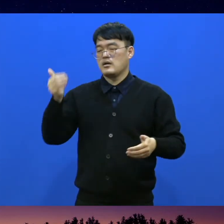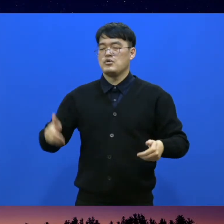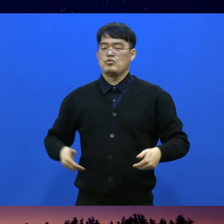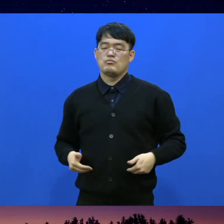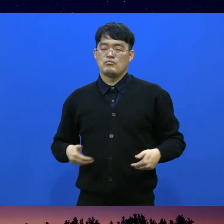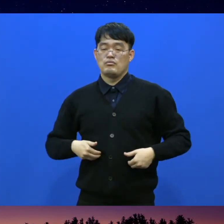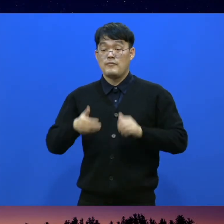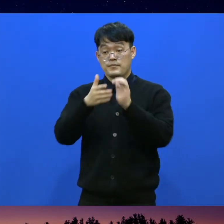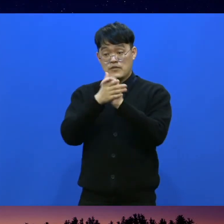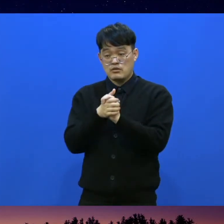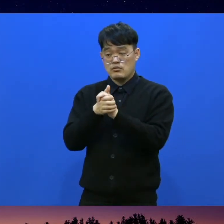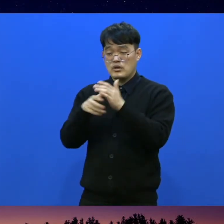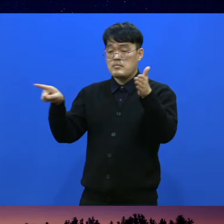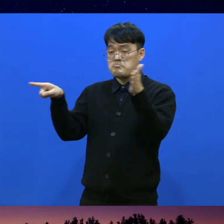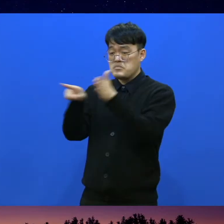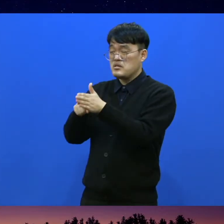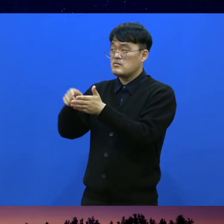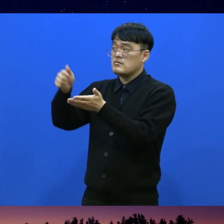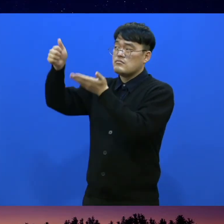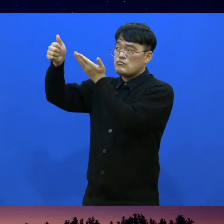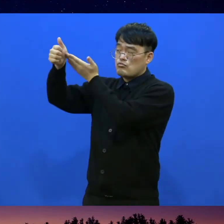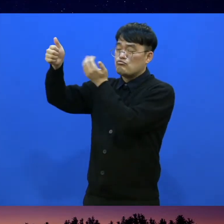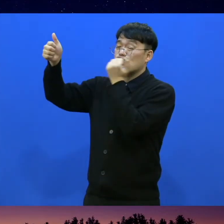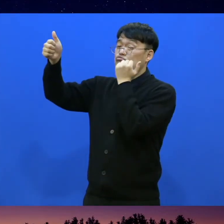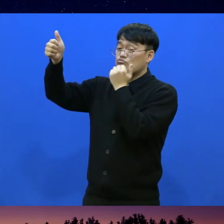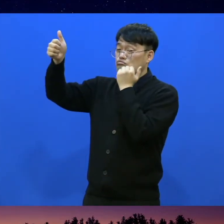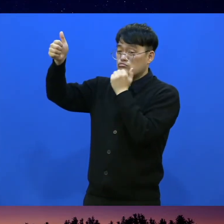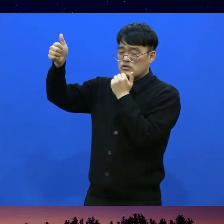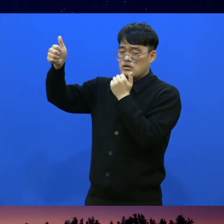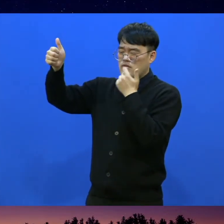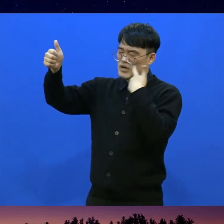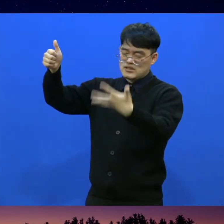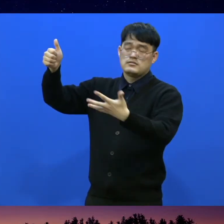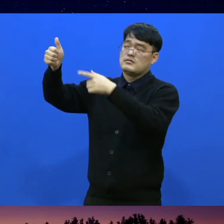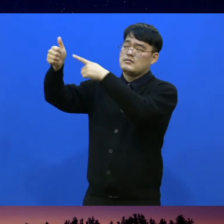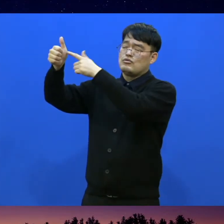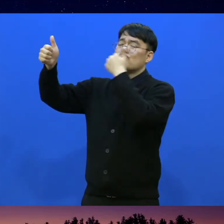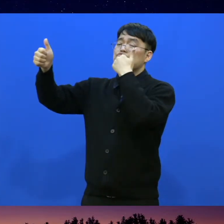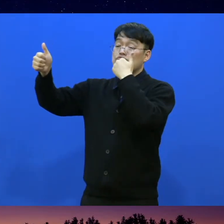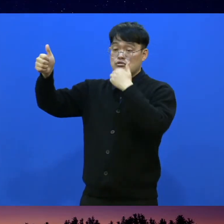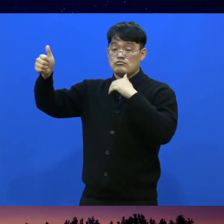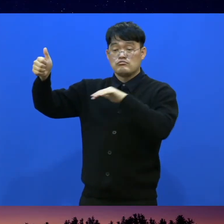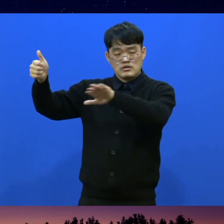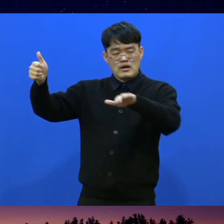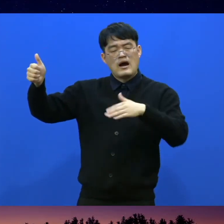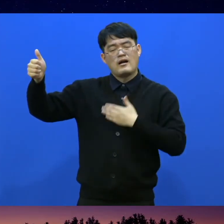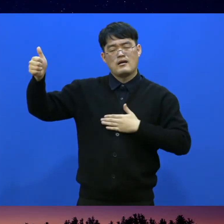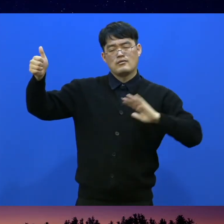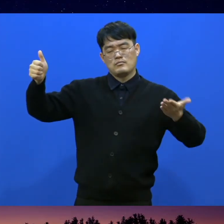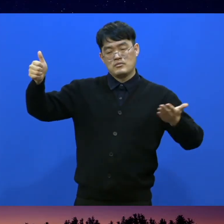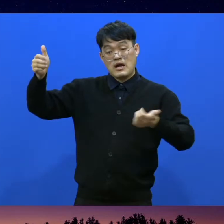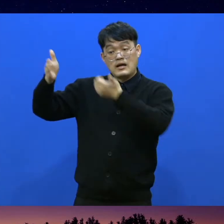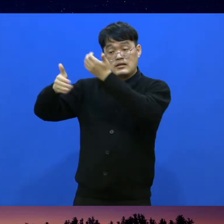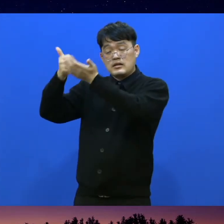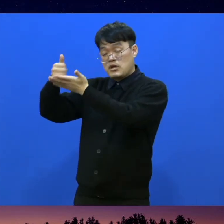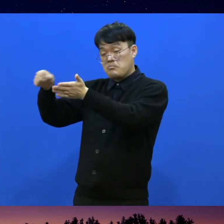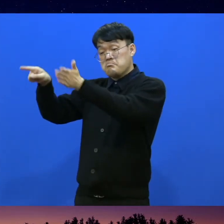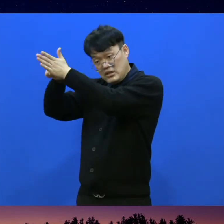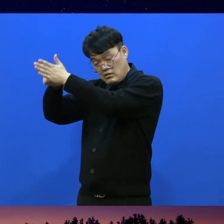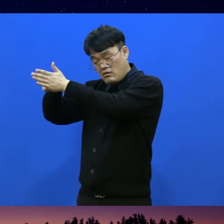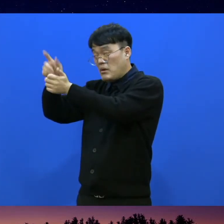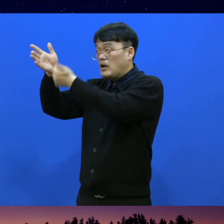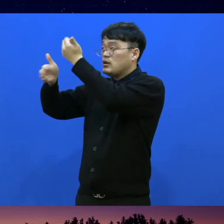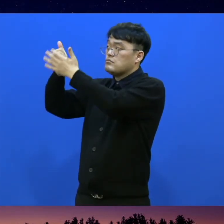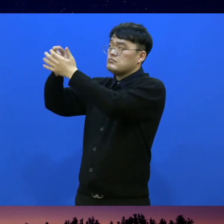기도는 믿는 대상의 누군가를 따라 달라지는 겁니다. 하나님이 어떤 분인가를 알아야 합니다. 우리가 하나님을 믿는다면 하나님의 뜻이